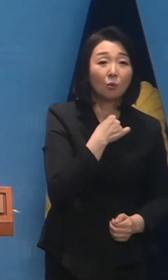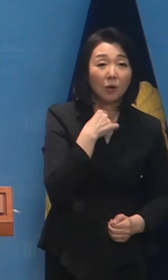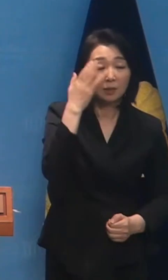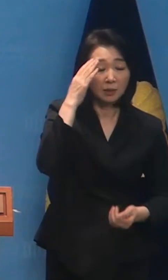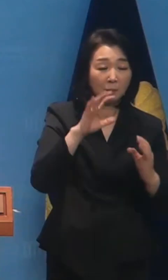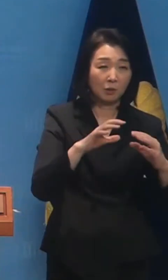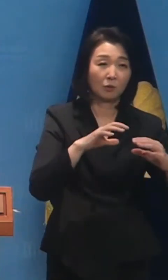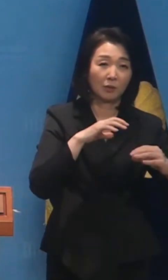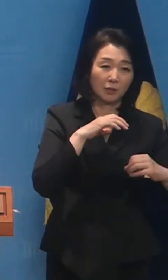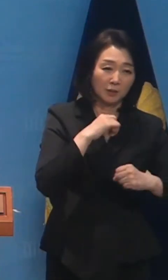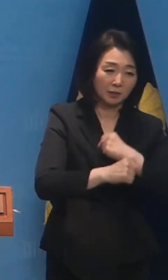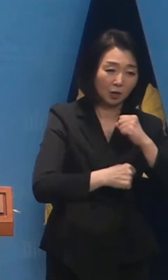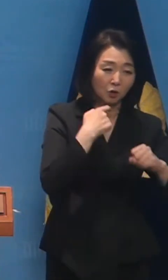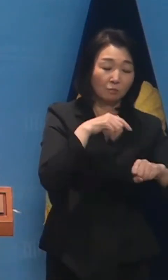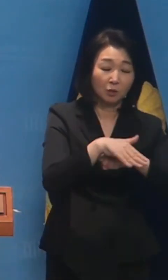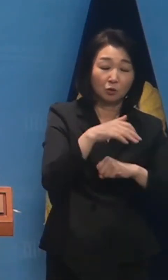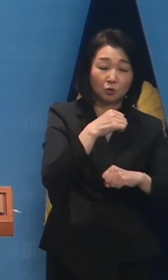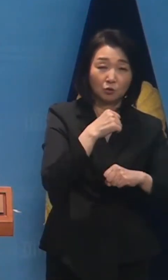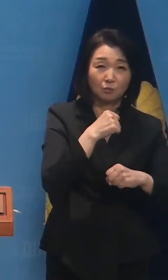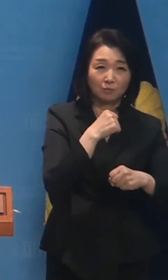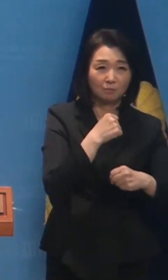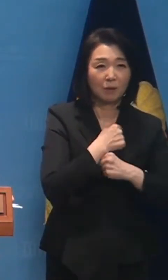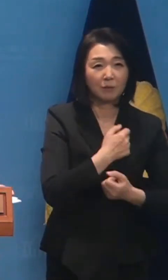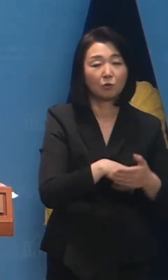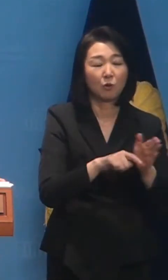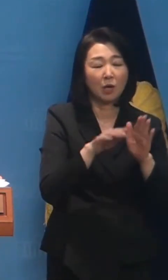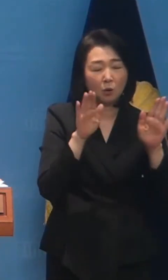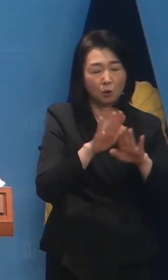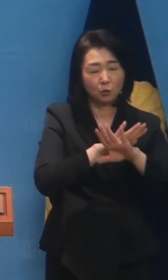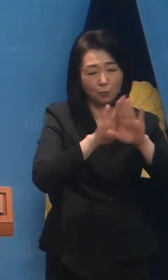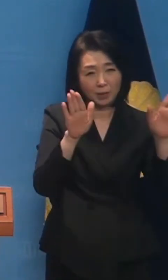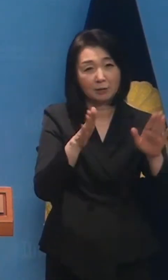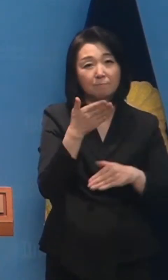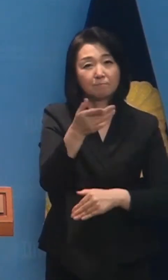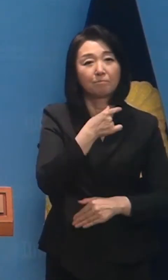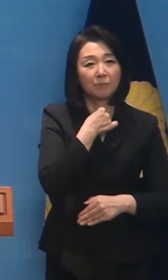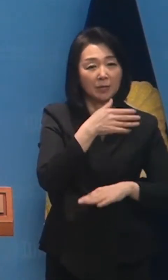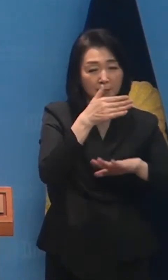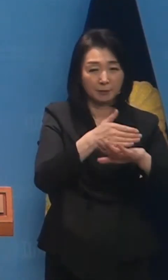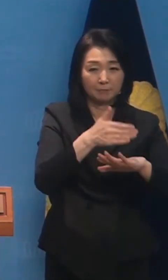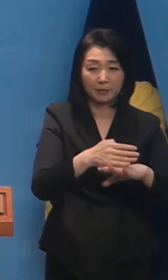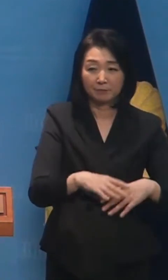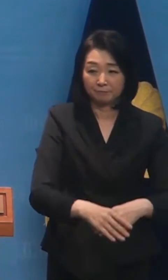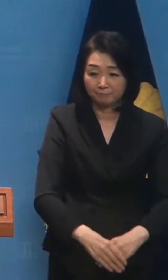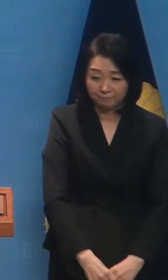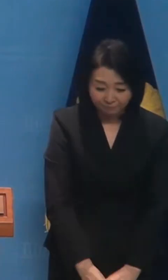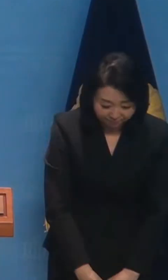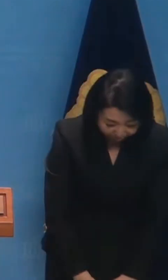대한민국의 자유민주주의가 수호하기 위해 오늘 또 불을 환히 밝히고 있습니다. 감사합니다.